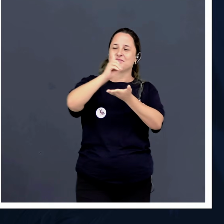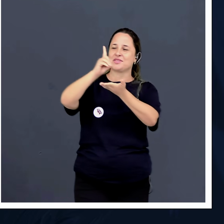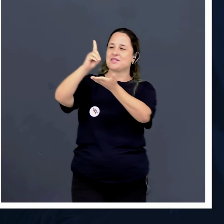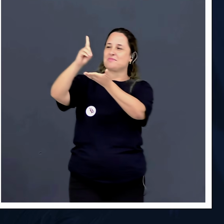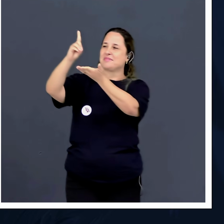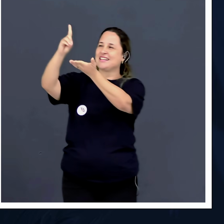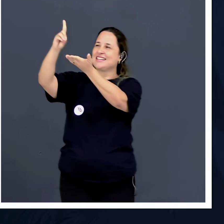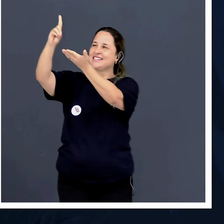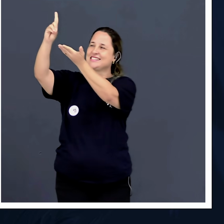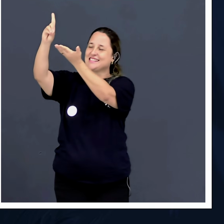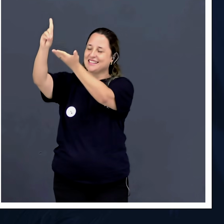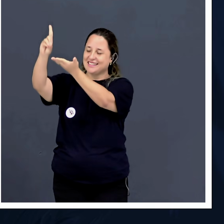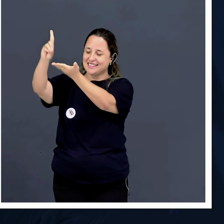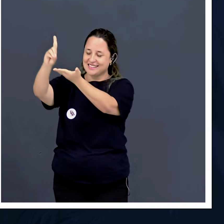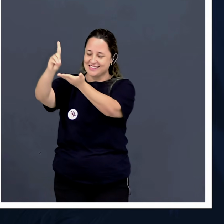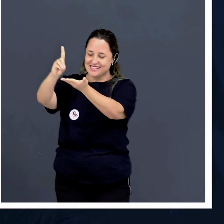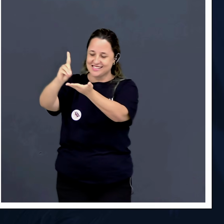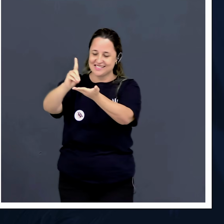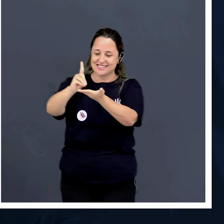Você